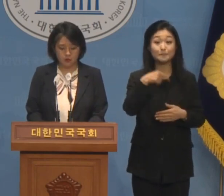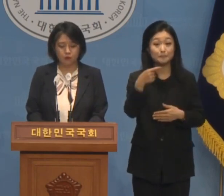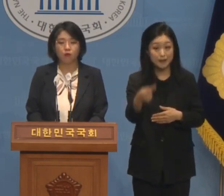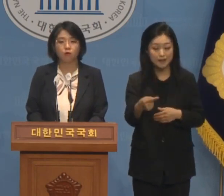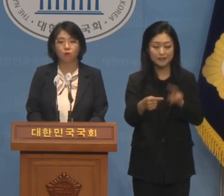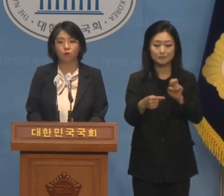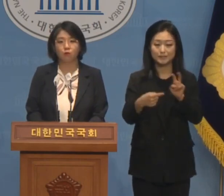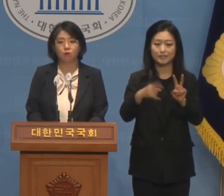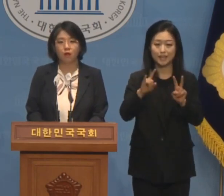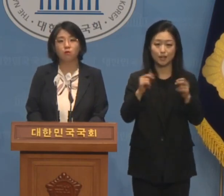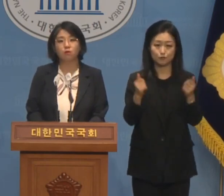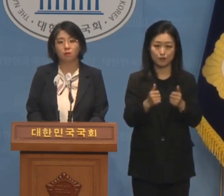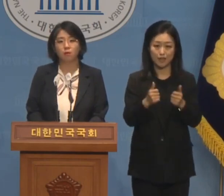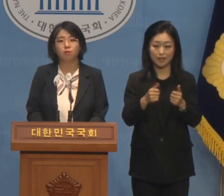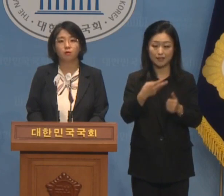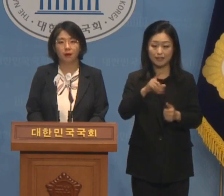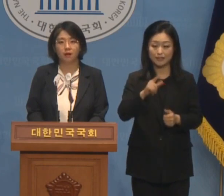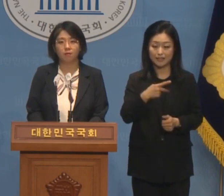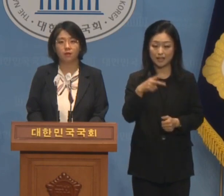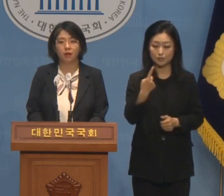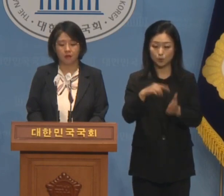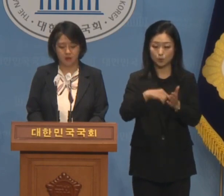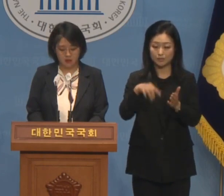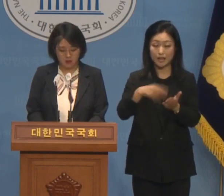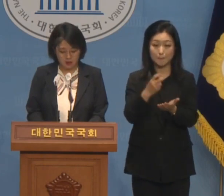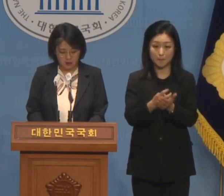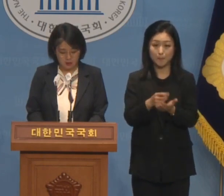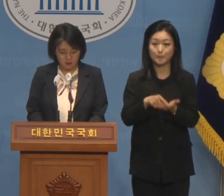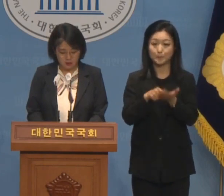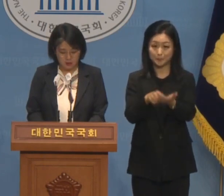22대 국회 최초로 탄소세법을 발의합니다.